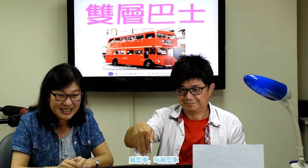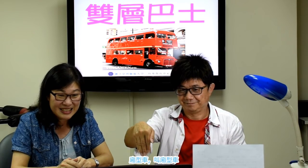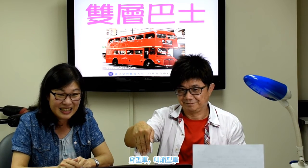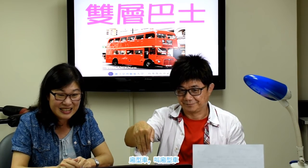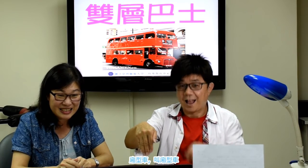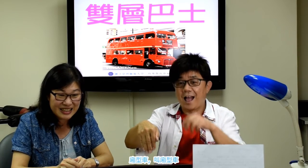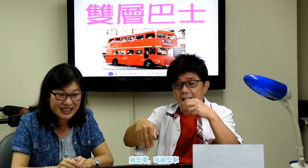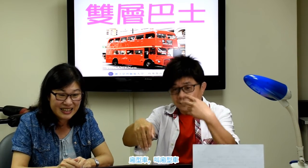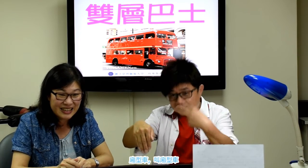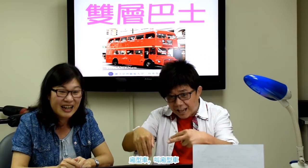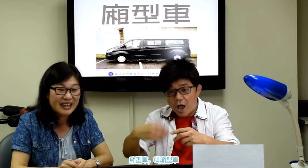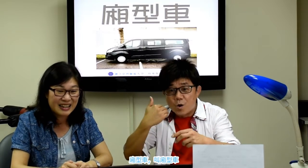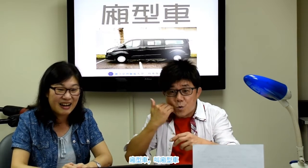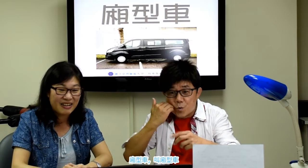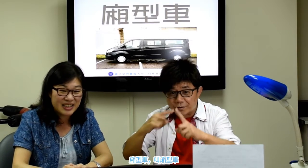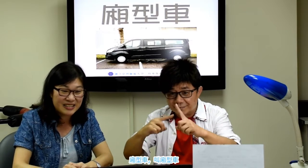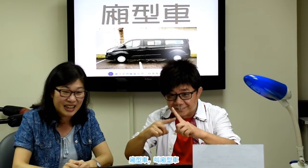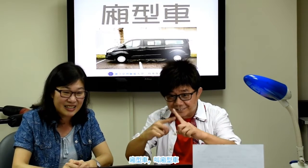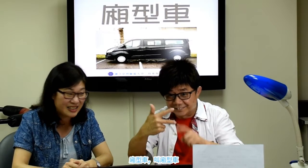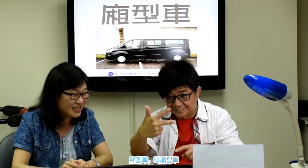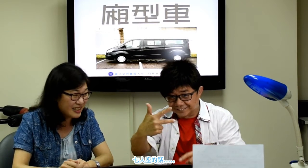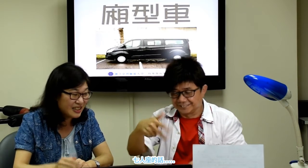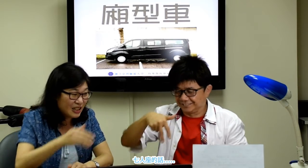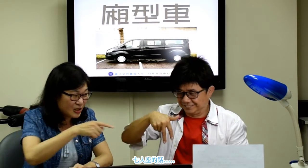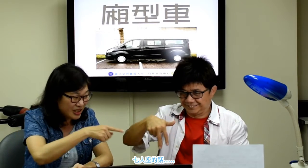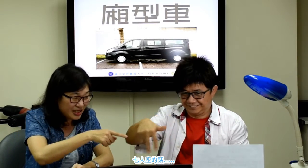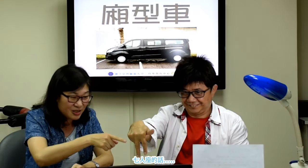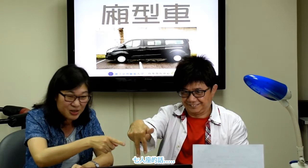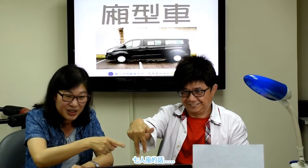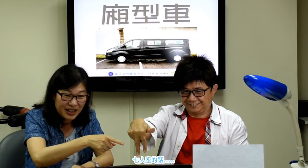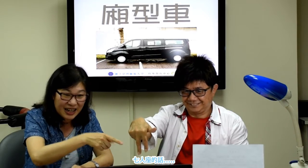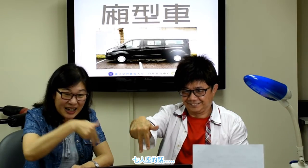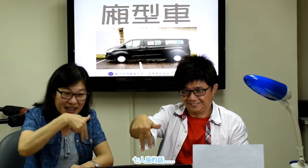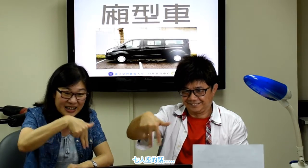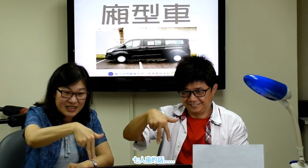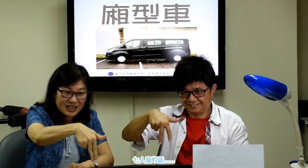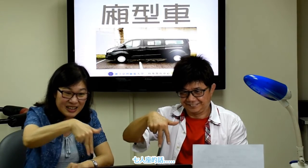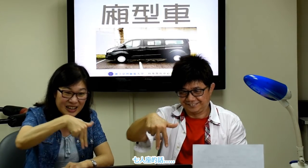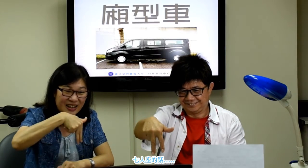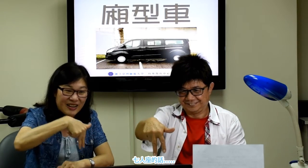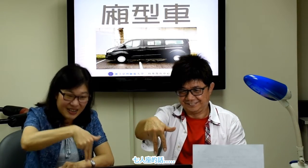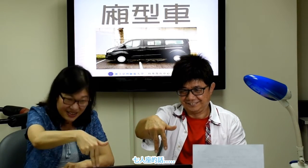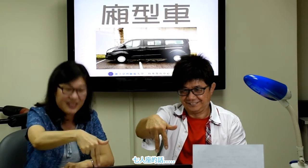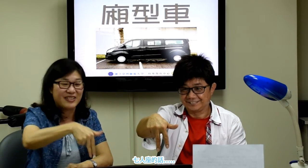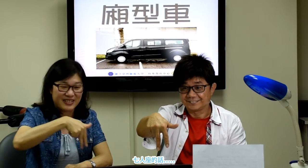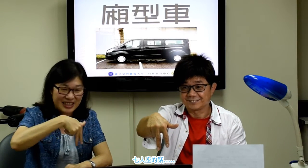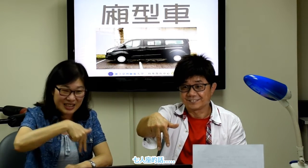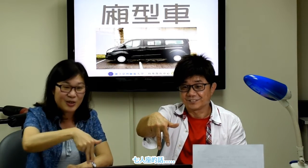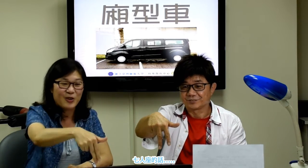箱型车，好、哦，叫箱型车。七人坐的话，哦，大家就哦，